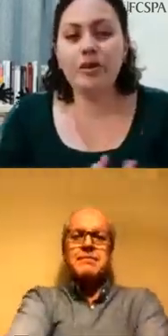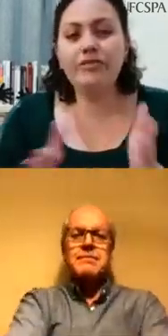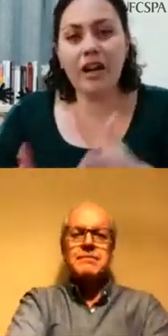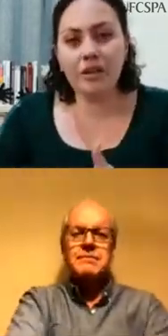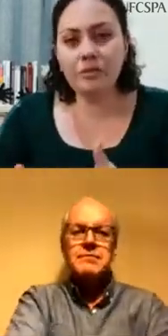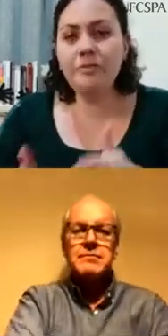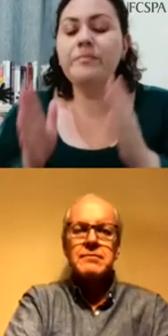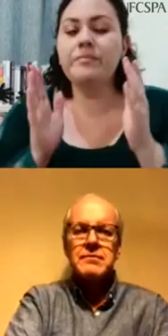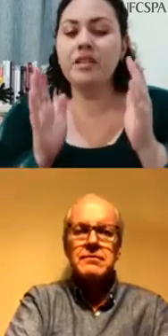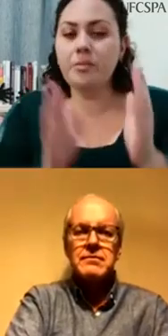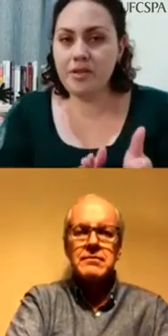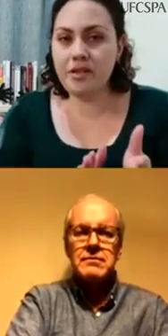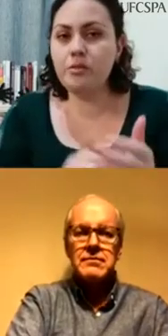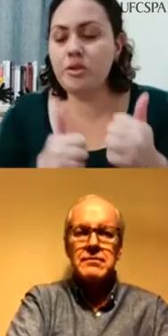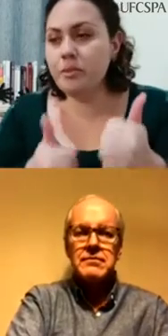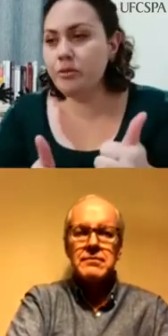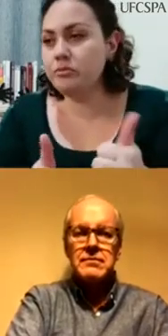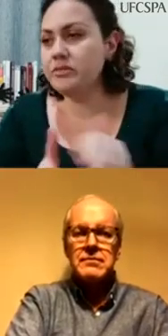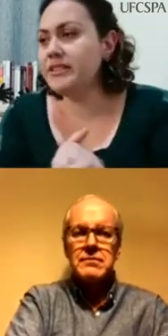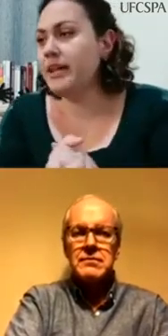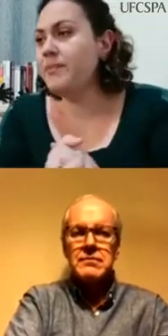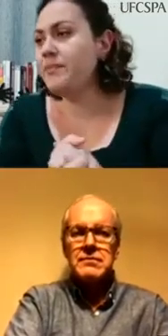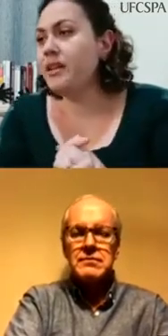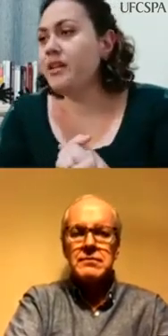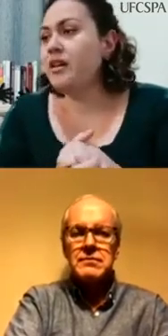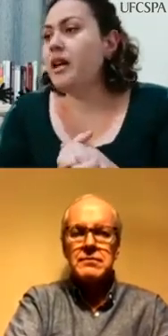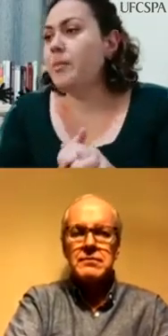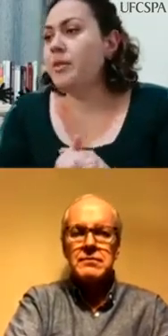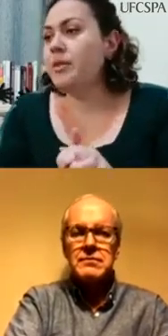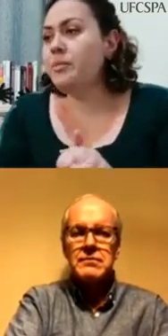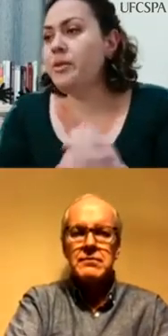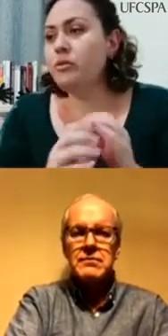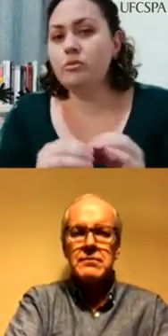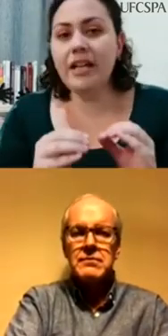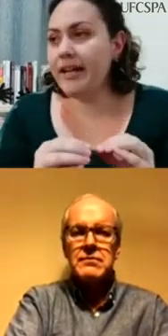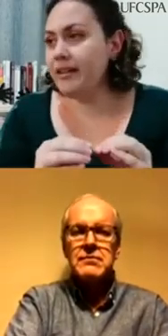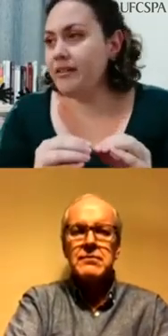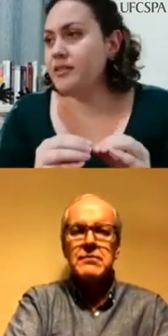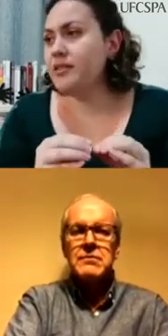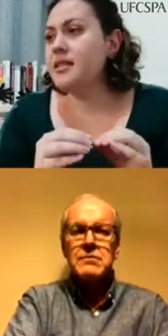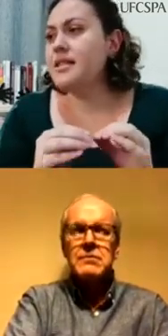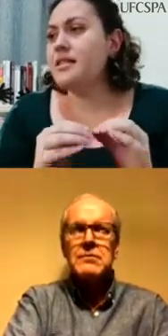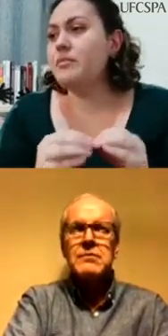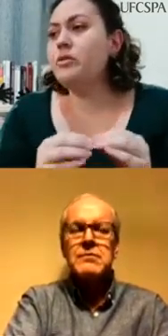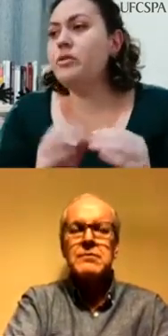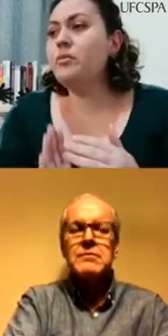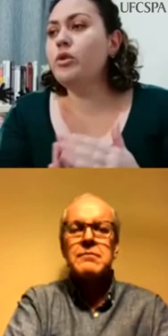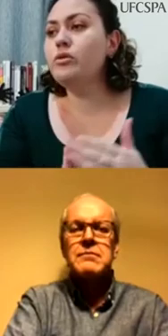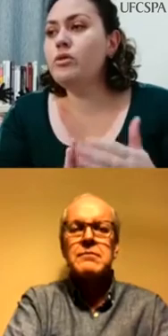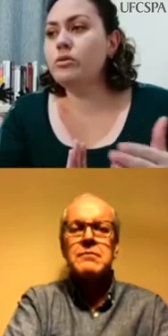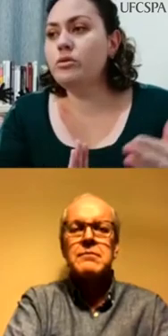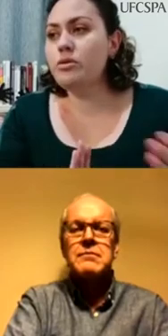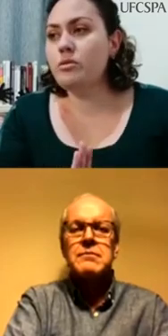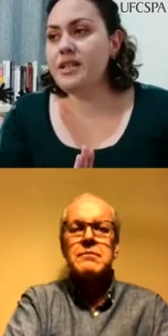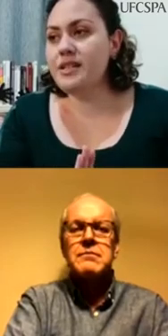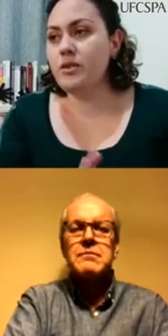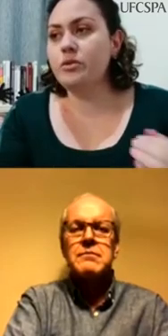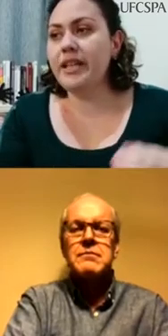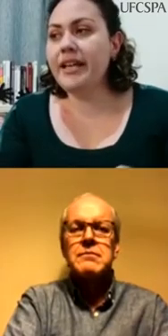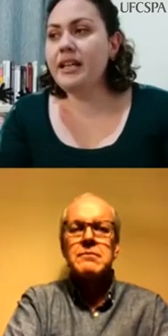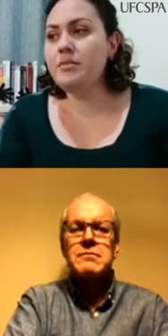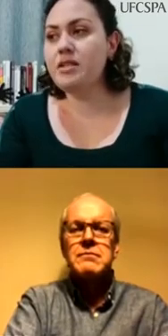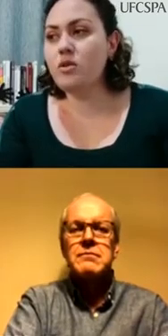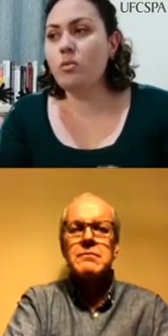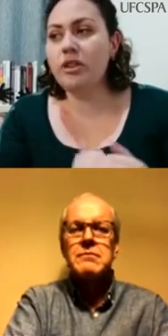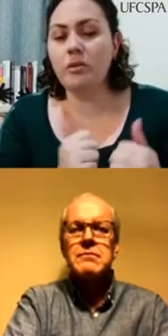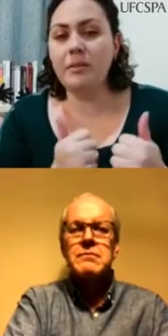Então, agora eu falo e depois traduzo a pergunta, tá? A primeira pergunta é: sabendo que muitos surdos no Brasil